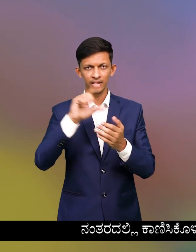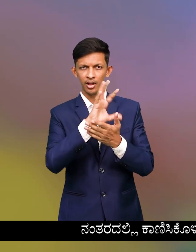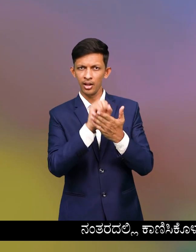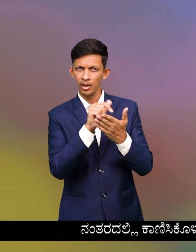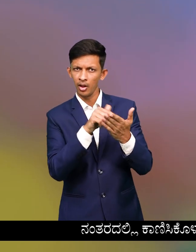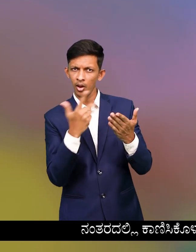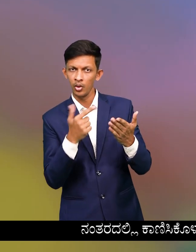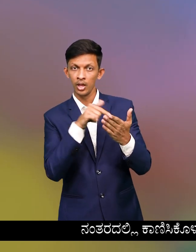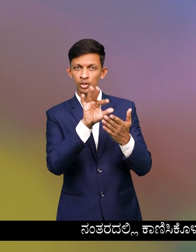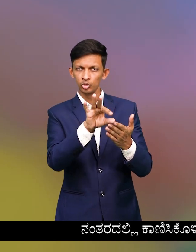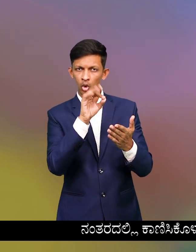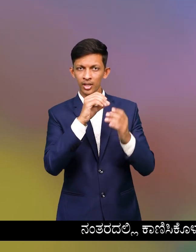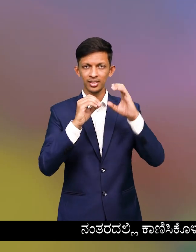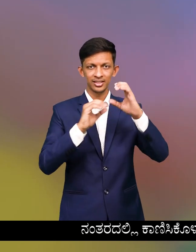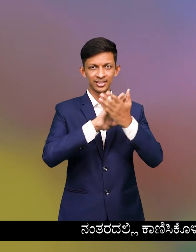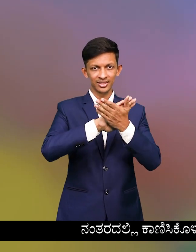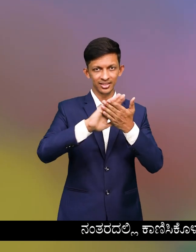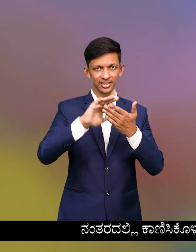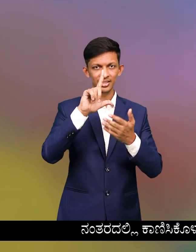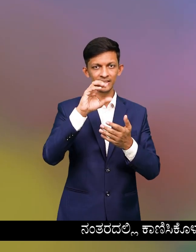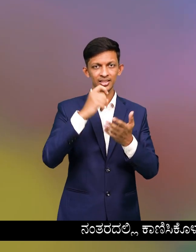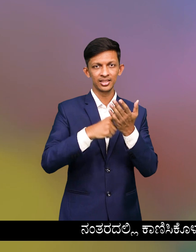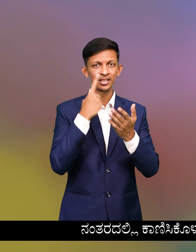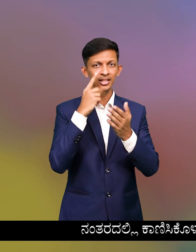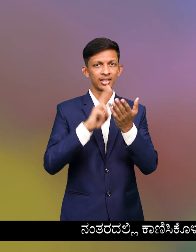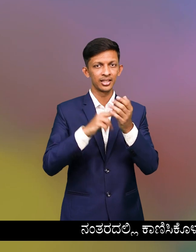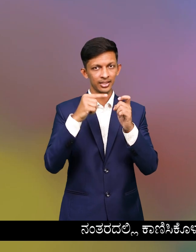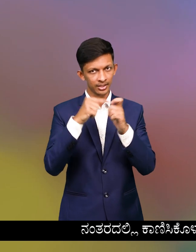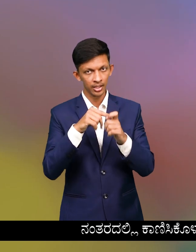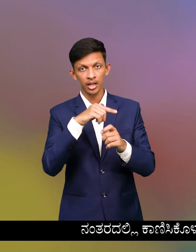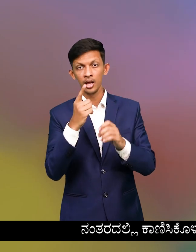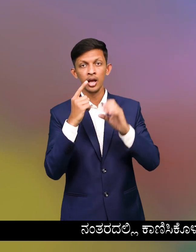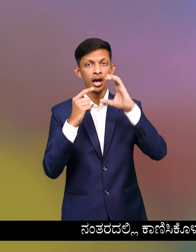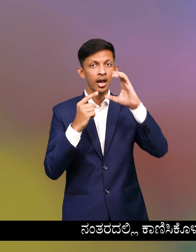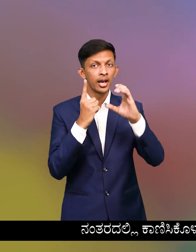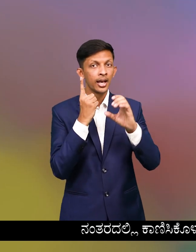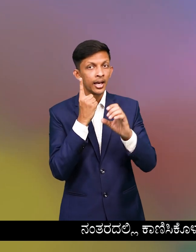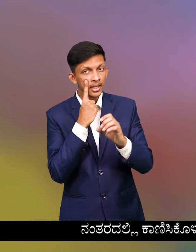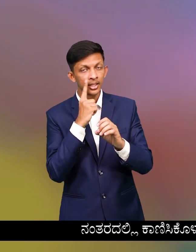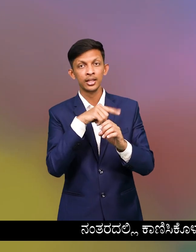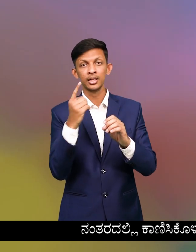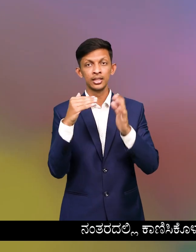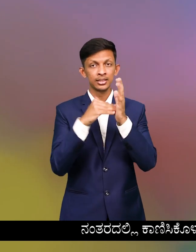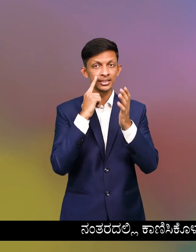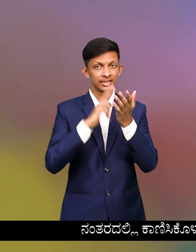ನಂತರದಲ್ಲಿ ಕಾಣಿಸಿಕೊಳ್ಳುತ್ತವೆ. ಕ್ಲೋರಿನ್ನ ಸಂಕೇತವು CI ಮತ್ತು ಸತುವು ZN